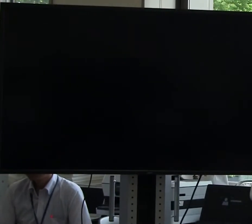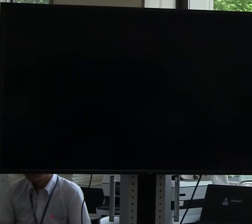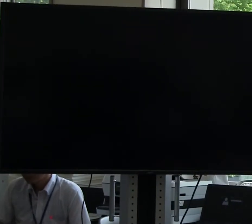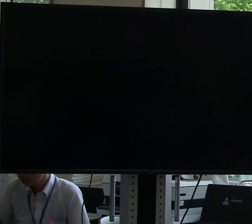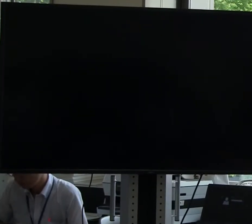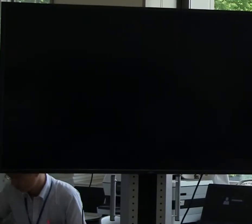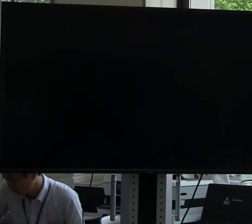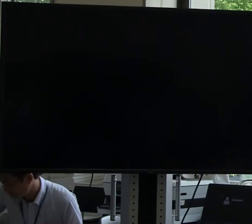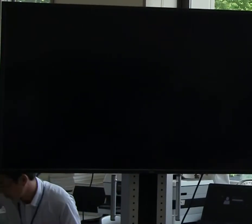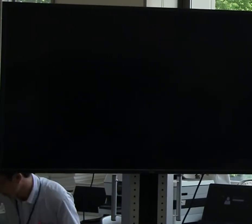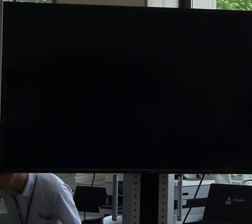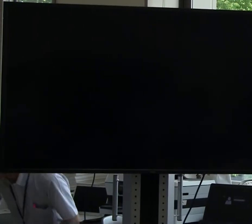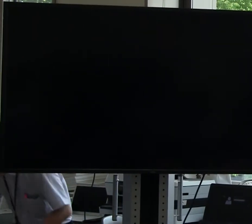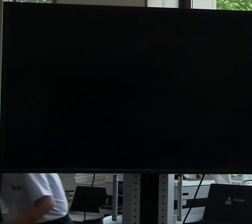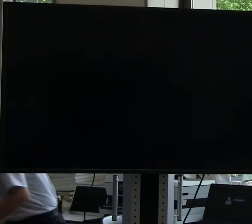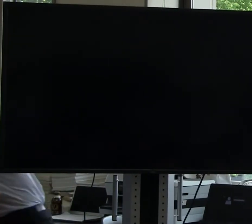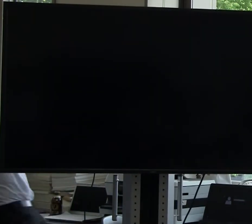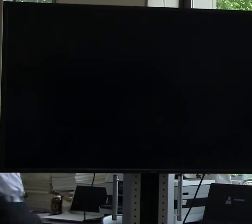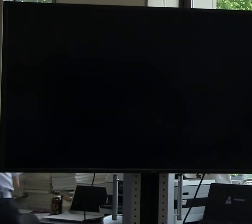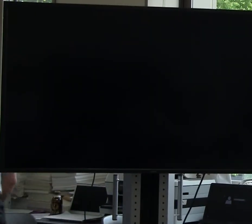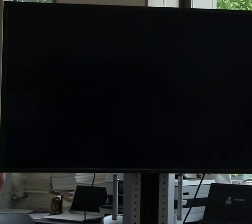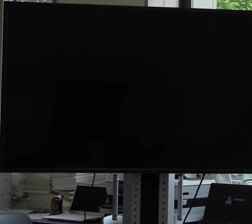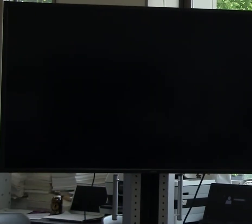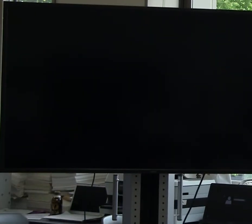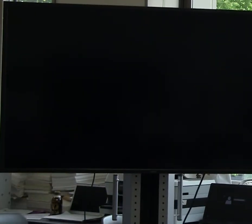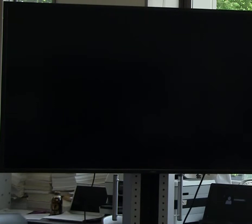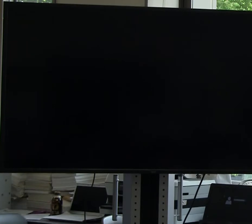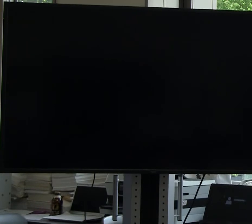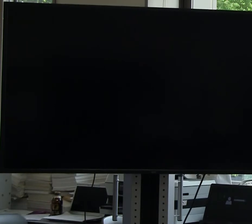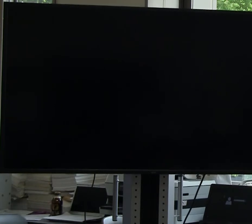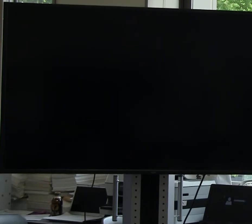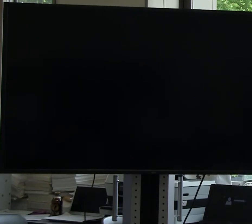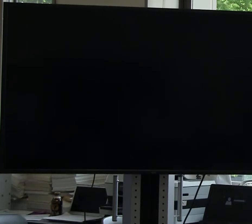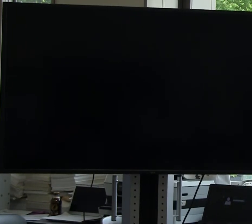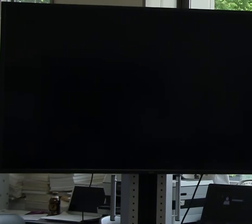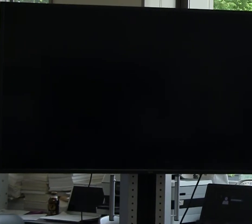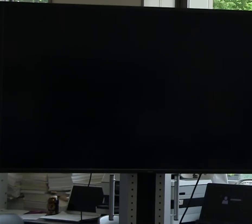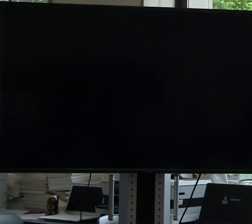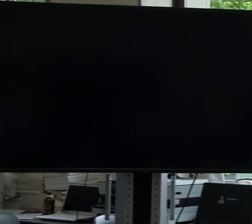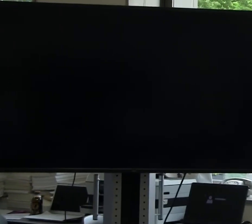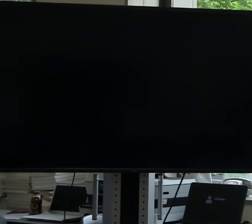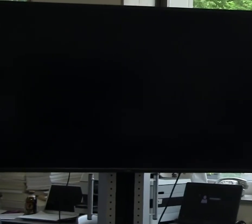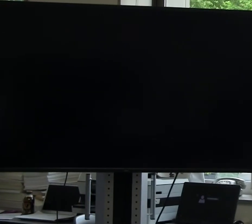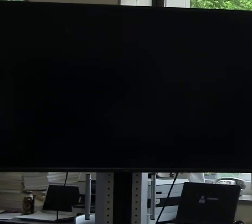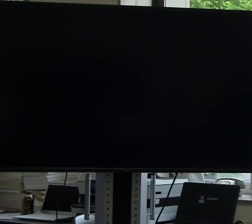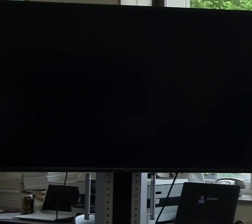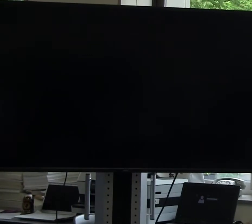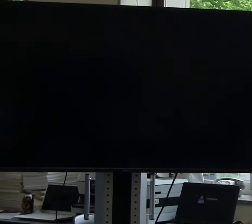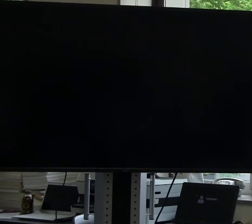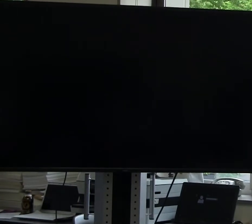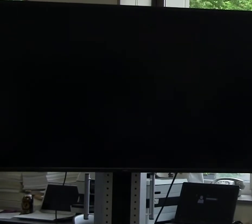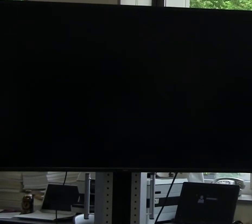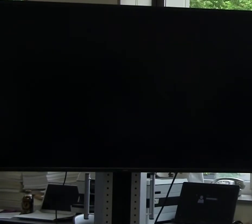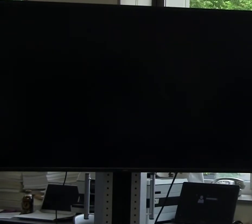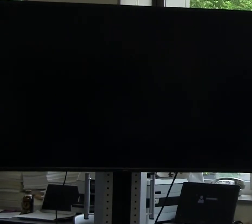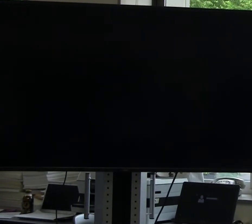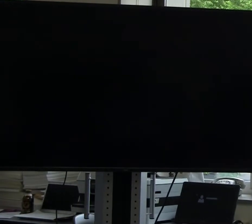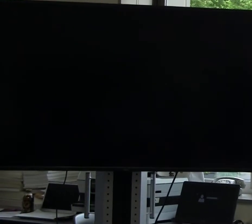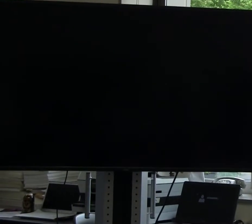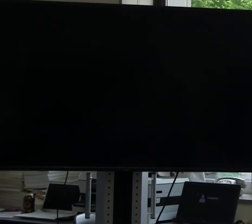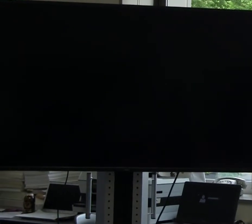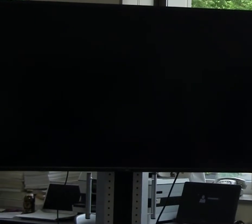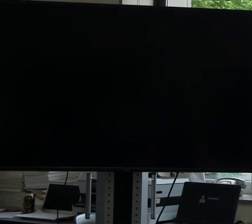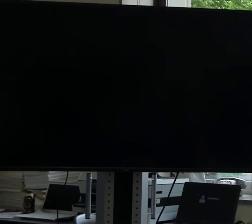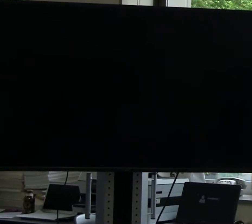が27日から始まるということなんですが、あの、まあ、どれほどの、まあ、アプリですのでダウンロードだと思うん